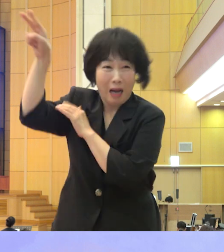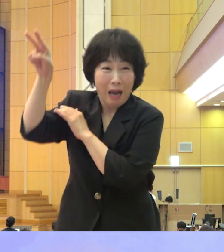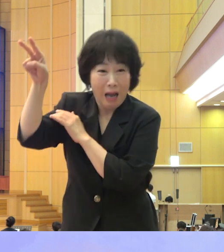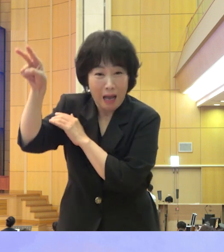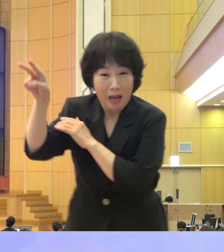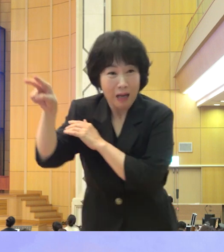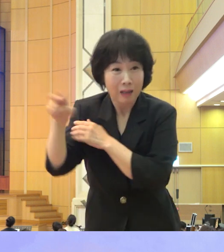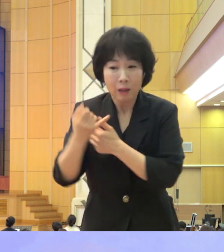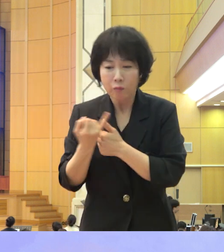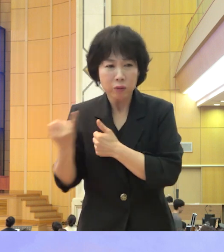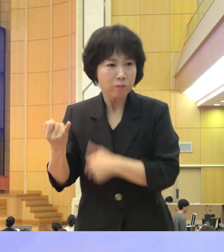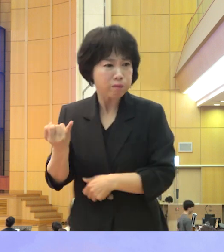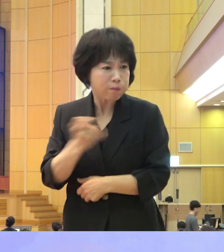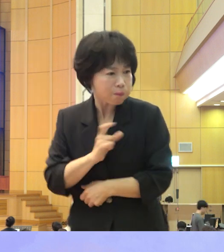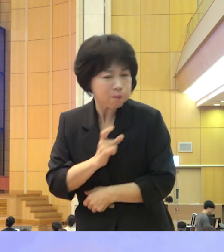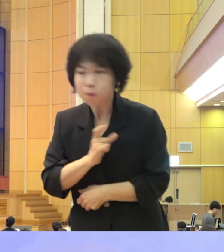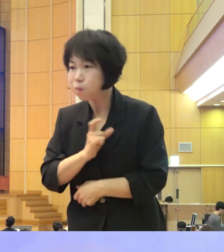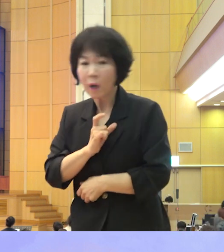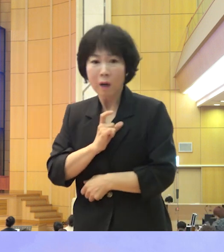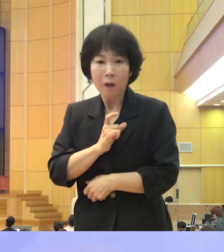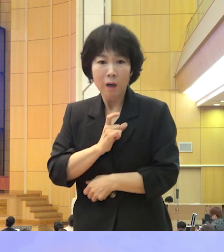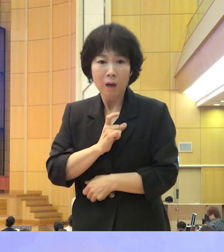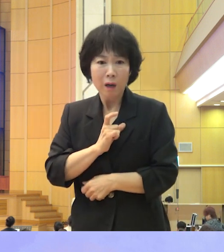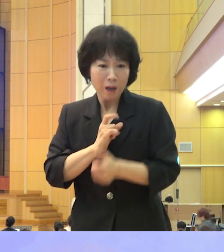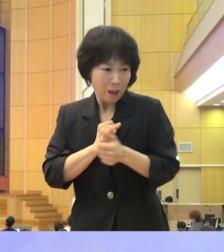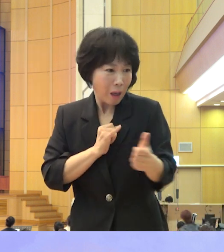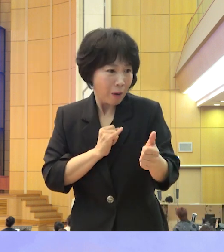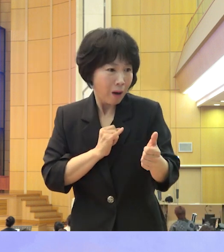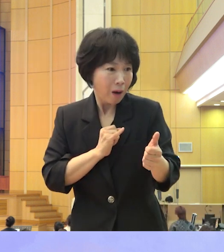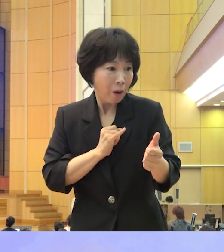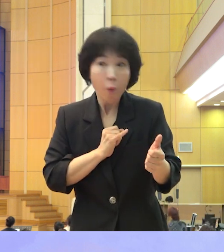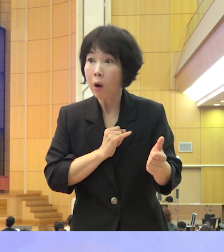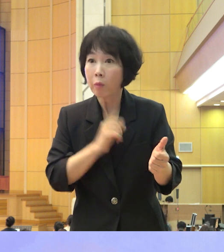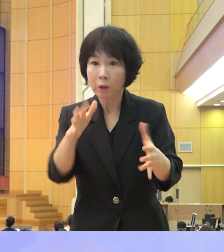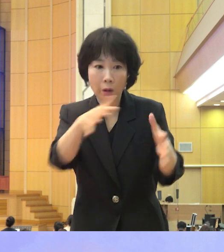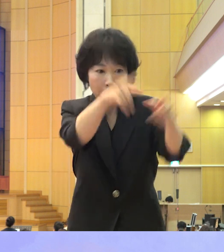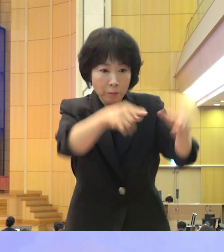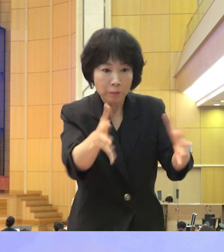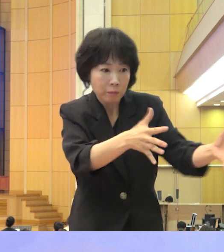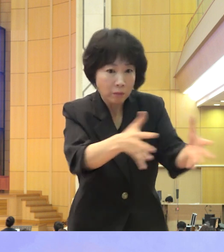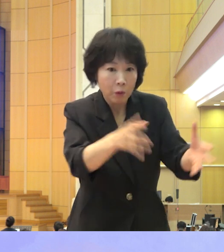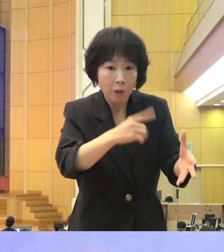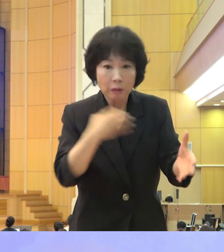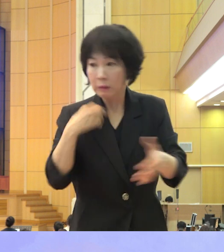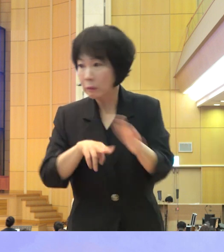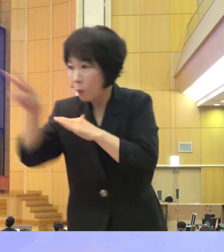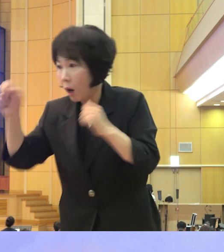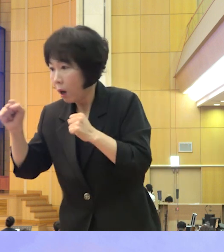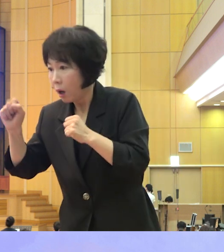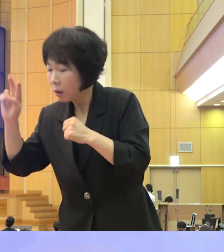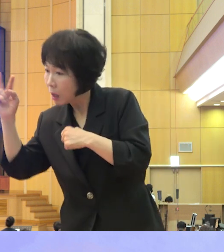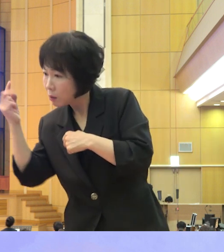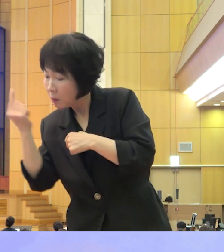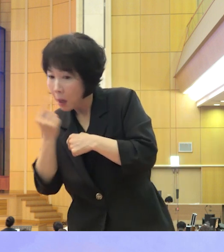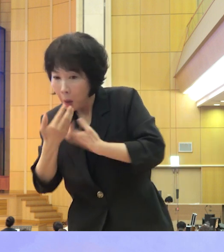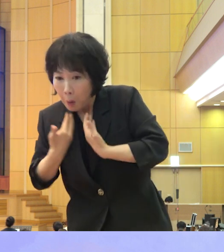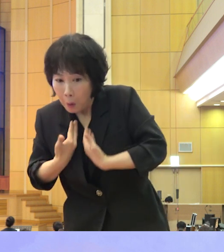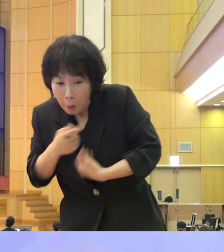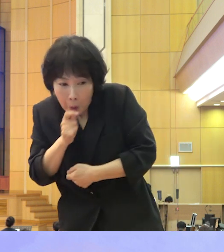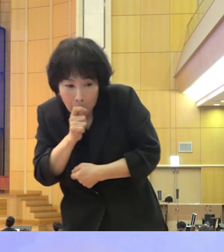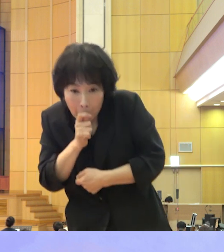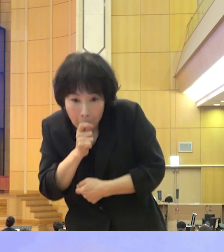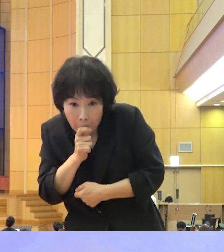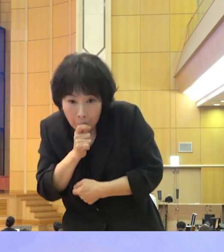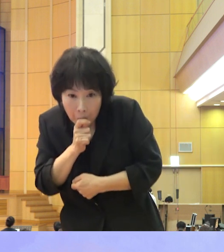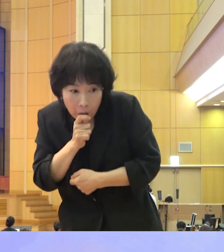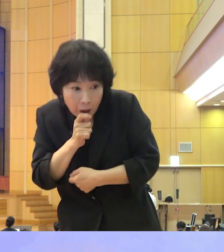도망갔는데 아내가 자기 남편이니까 다시 들어와가지고 벌벌 떨면서 근데 보니까 막